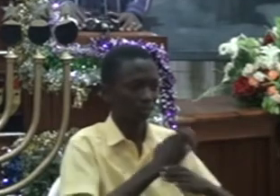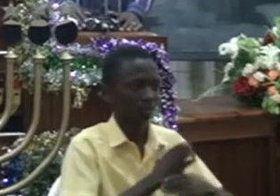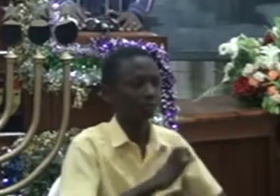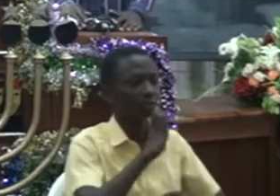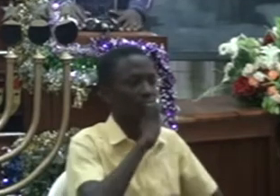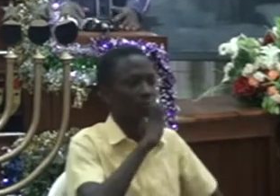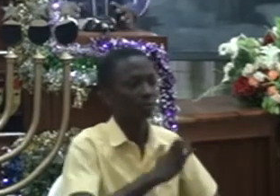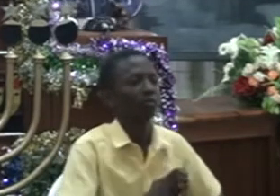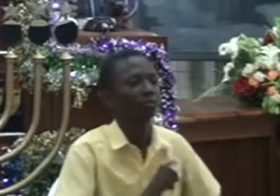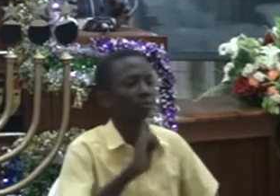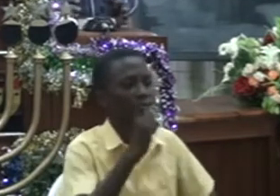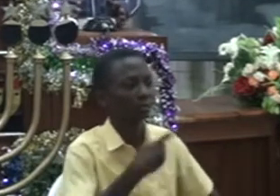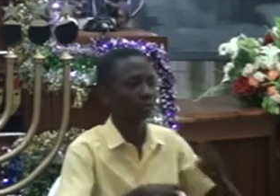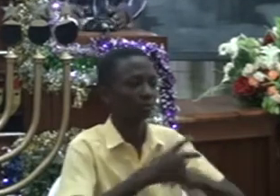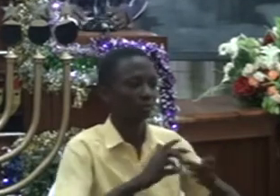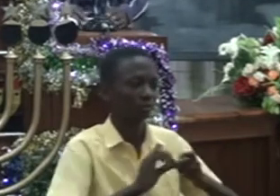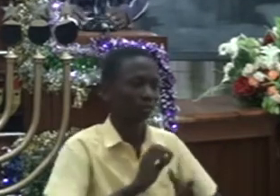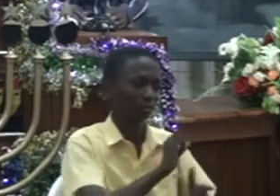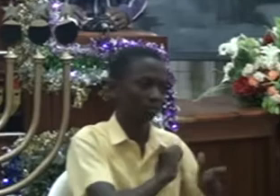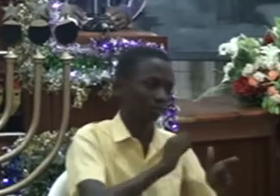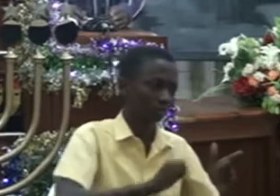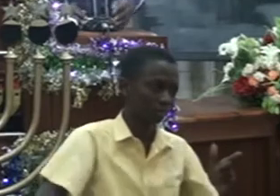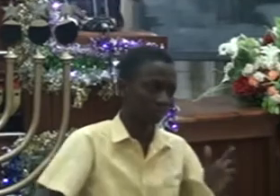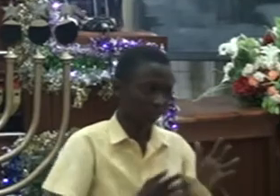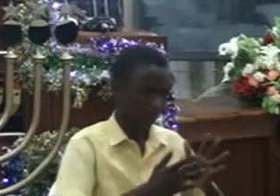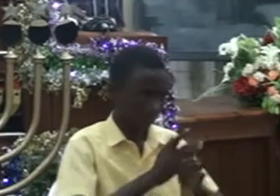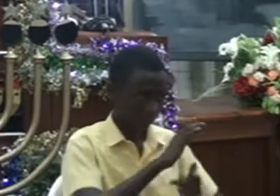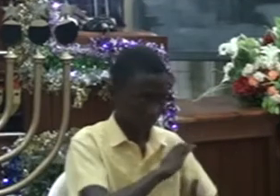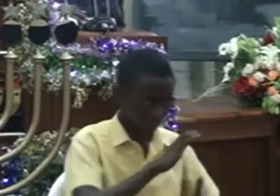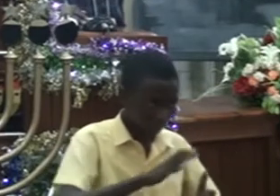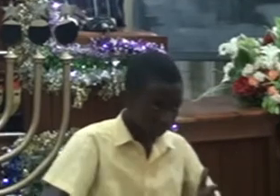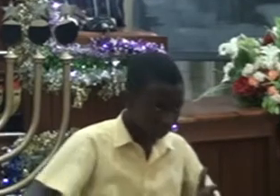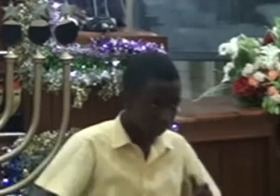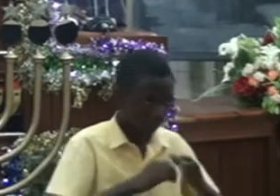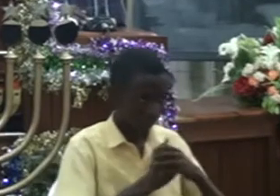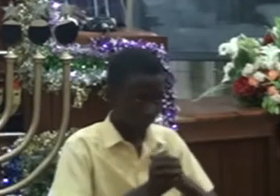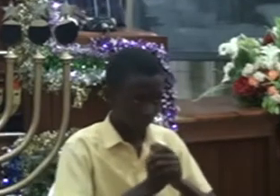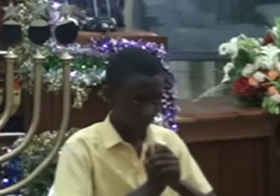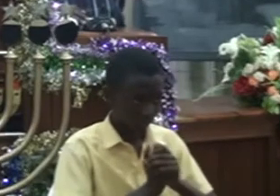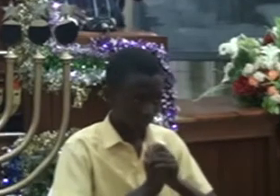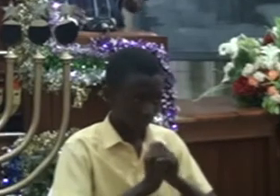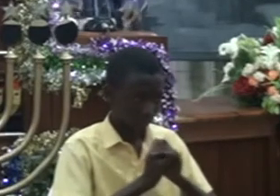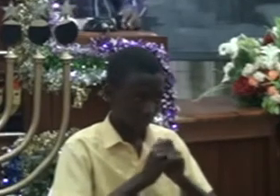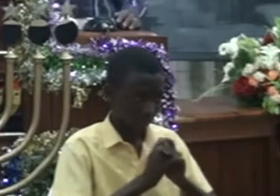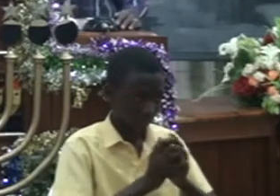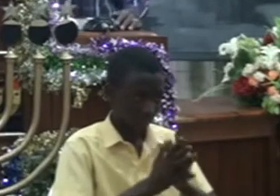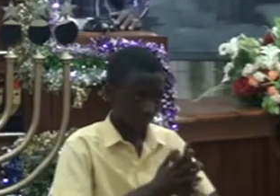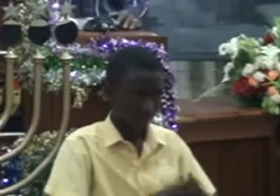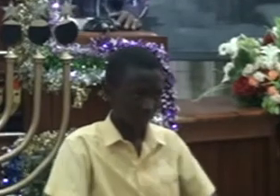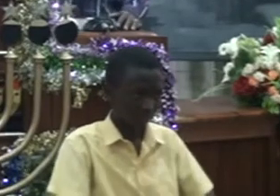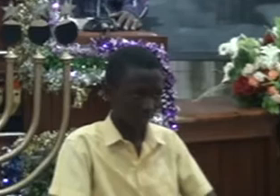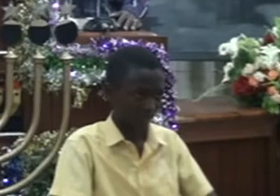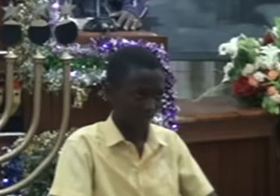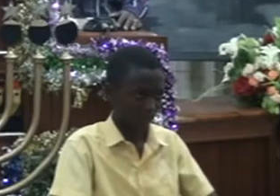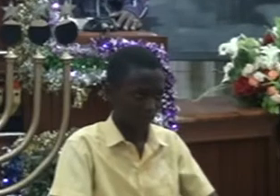Seigneur Jésus-Christ. Na wana tu elezea kwamba wakati ya kwanza ambao ni muhimu sana ilikuwa ndio ile ya